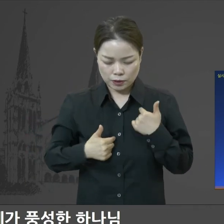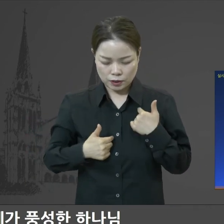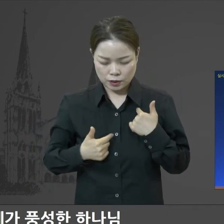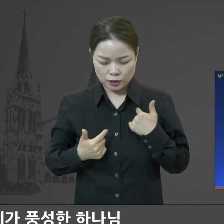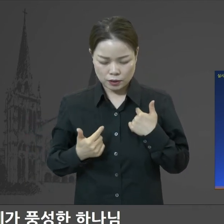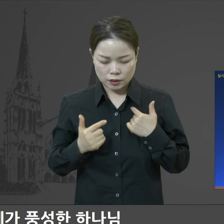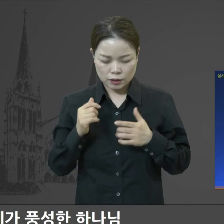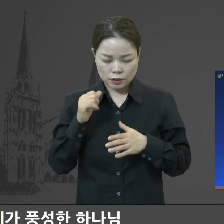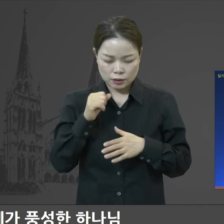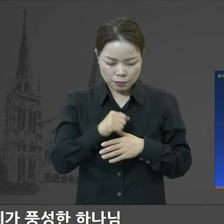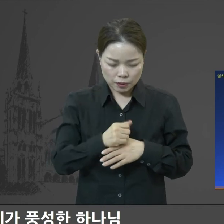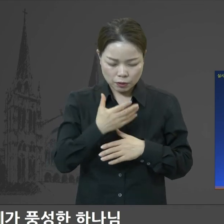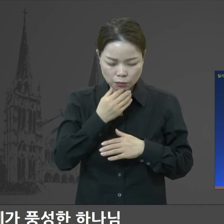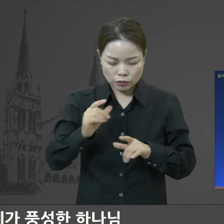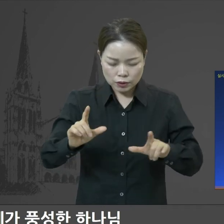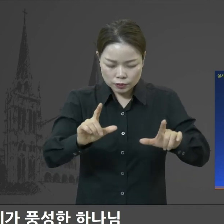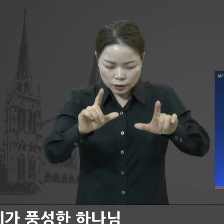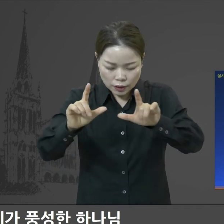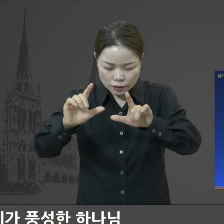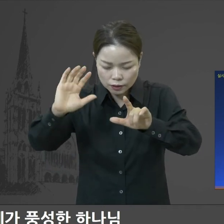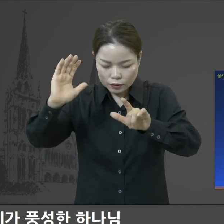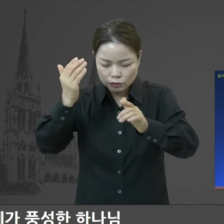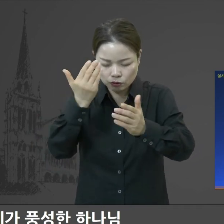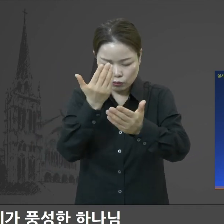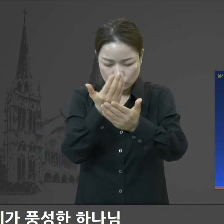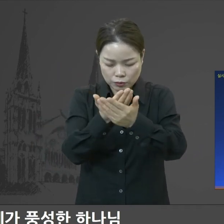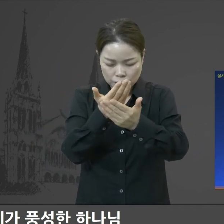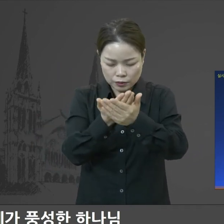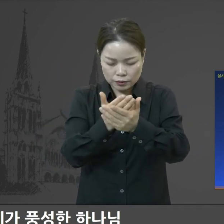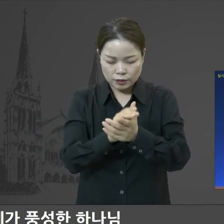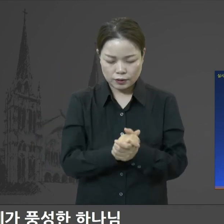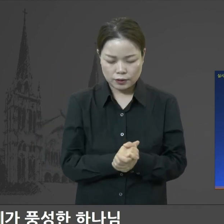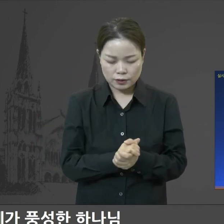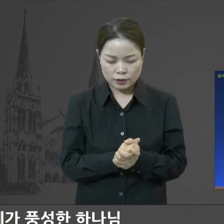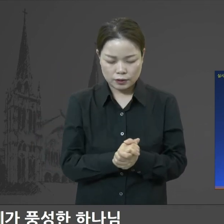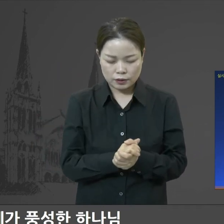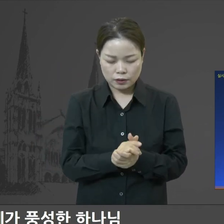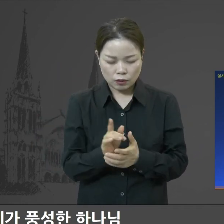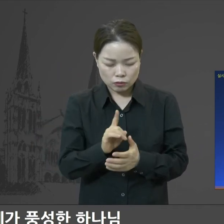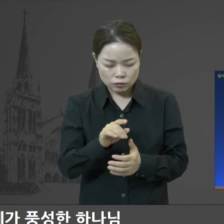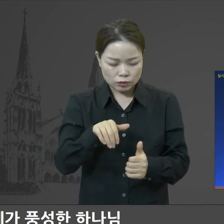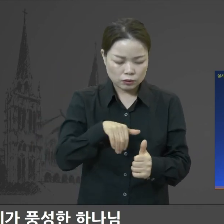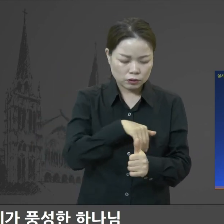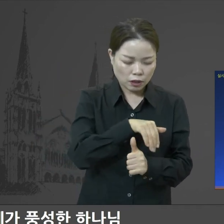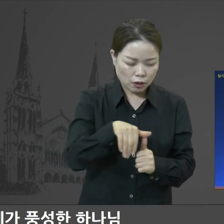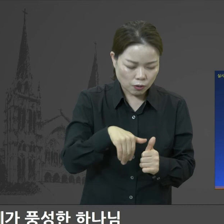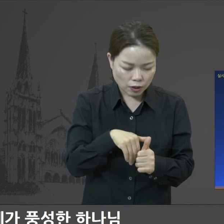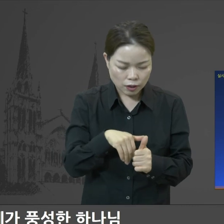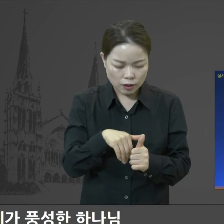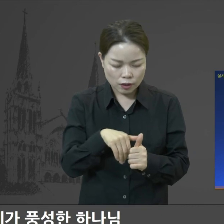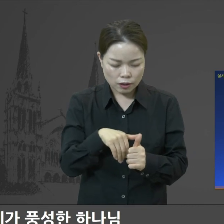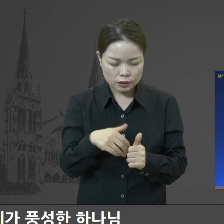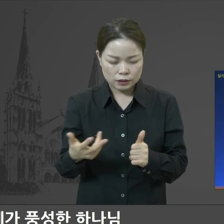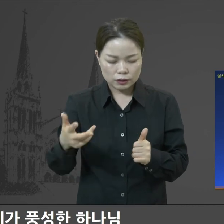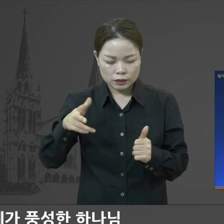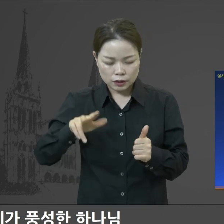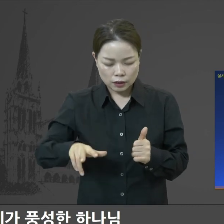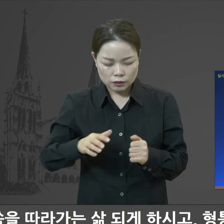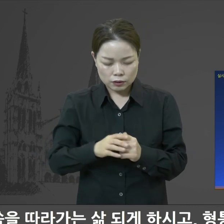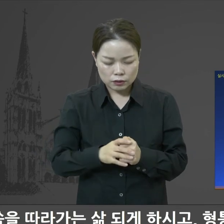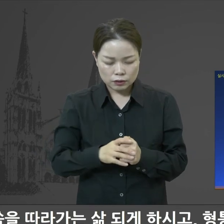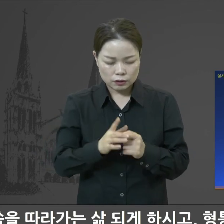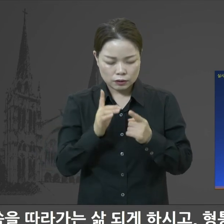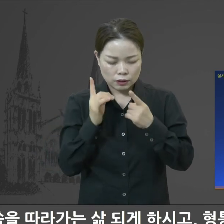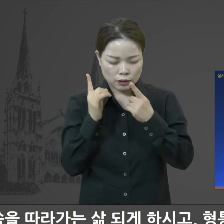열매를 맺혀드리는 복된 삶이 다 되게 하여 주시옵소서. 어떤 상황에도 하나님, 악인의 꾀를